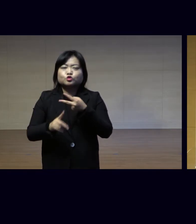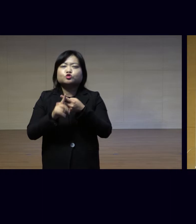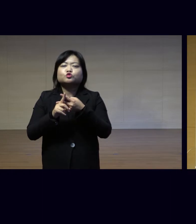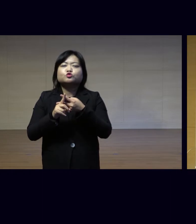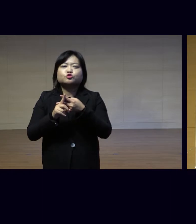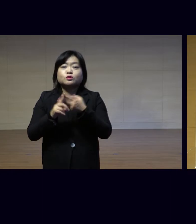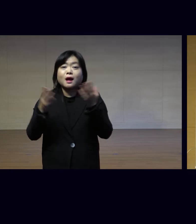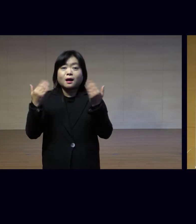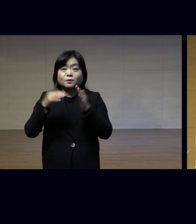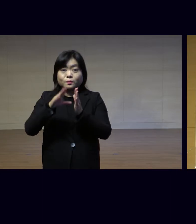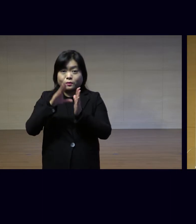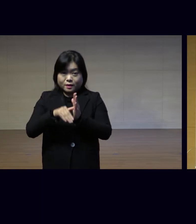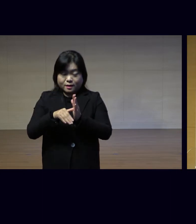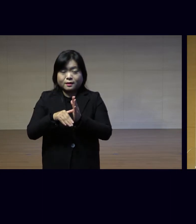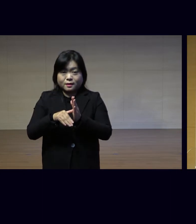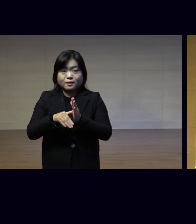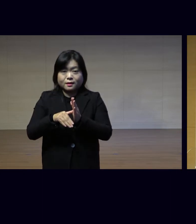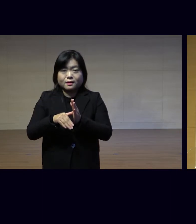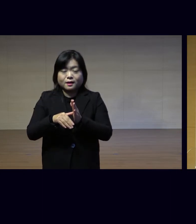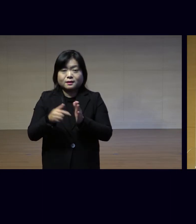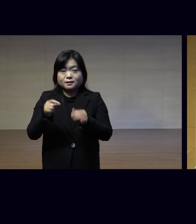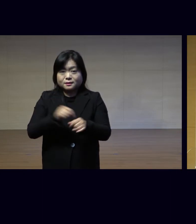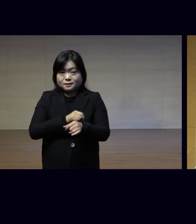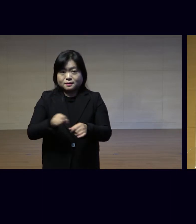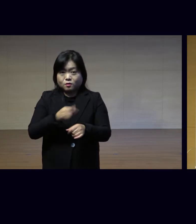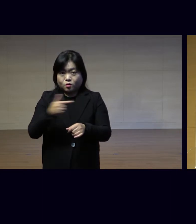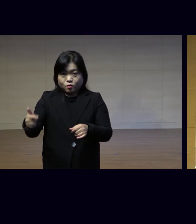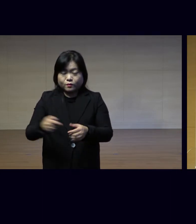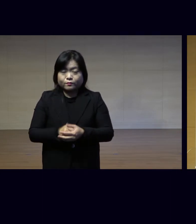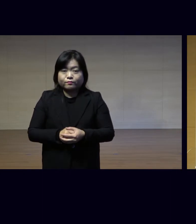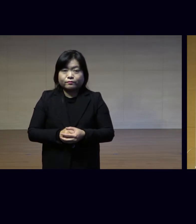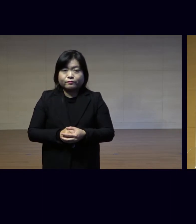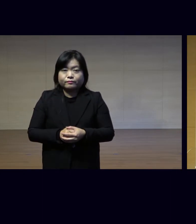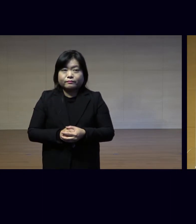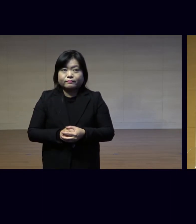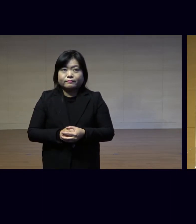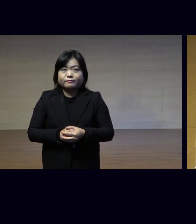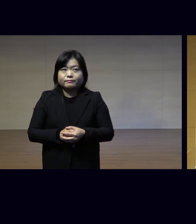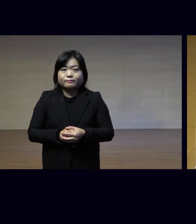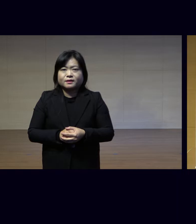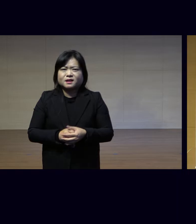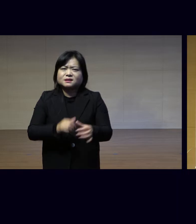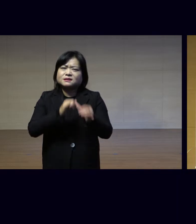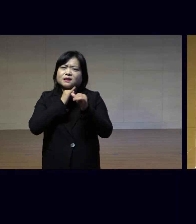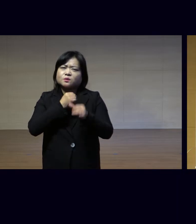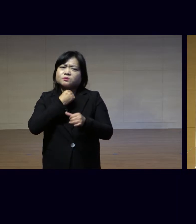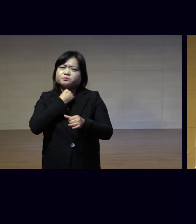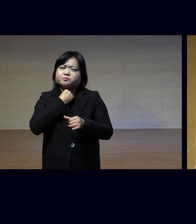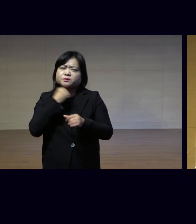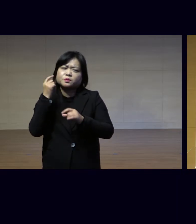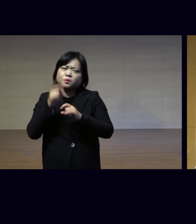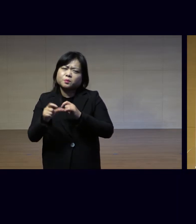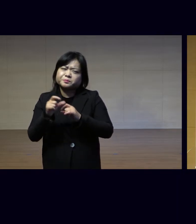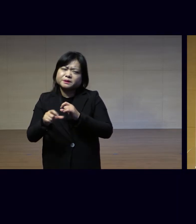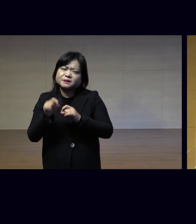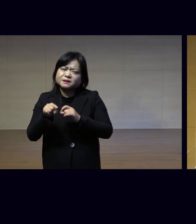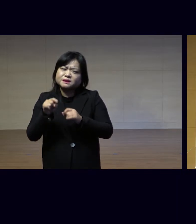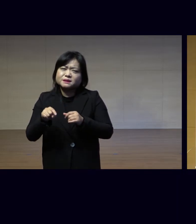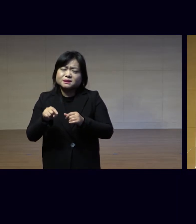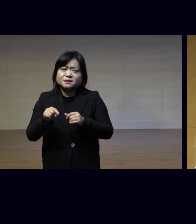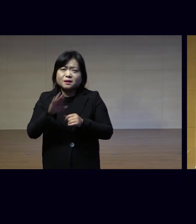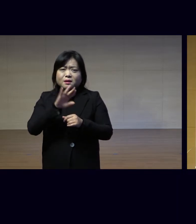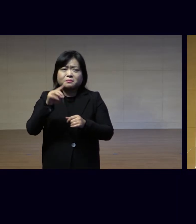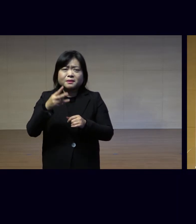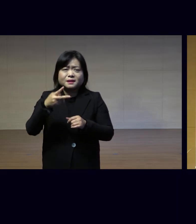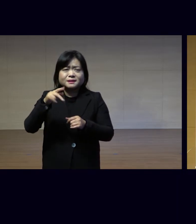그 시절에 했었죠. 그래서 뭐 자살하고 싶었다는 고민이 이거는 사실은 이 사람에게는